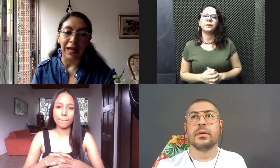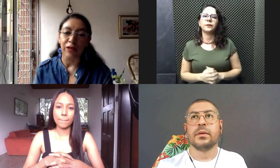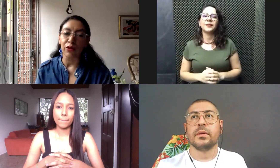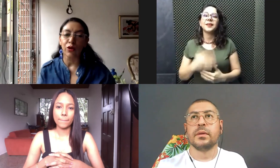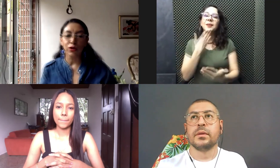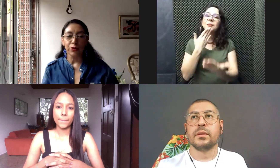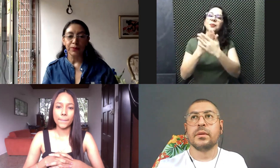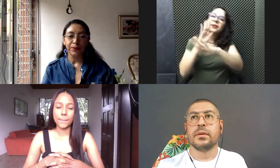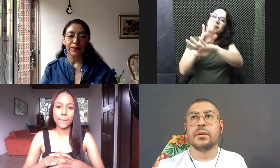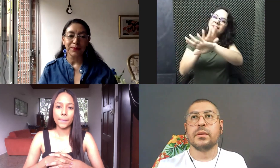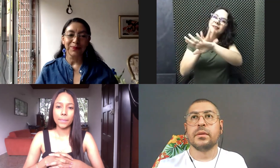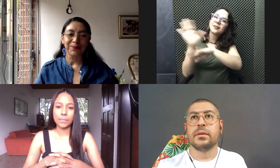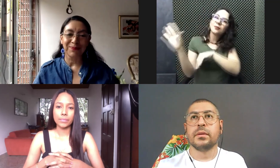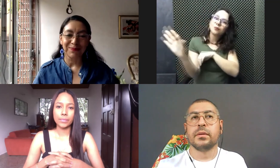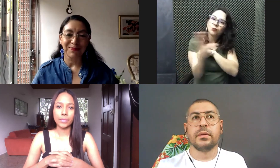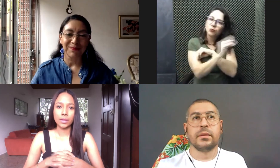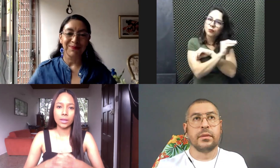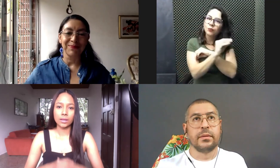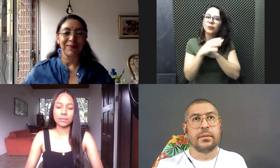tardes para todos.